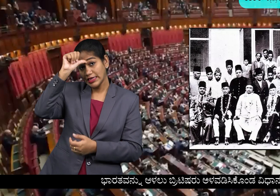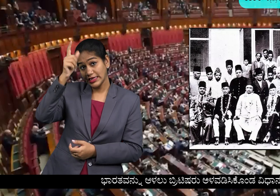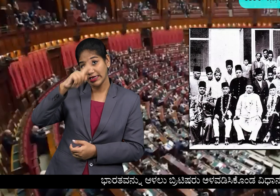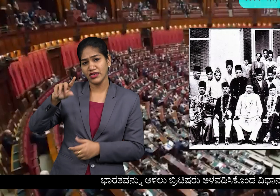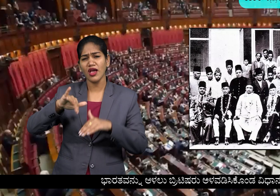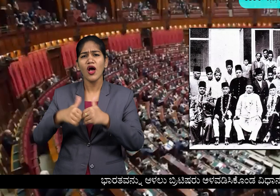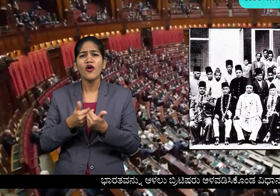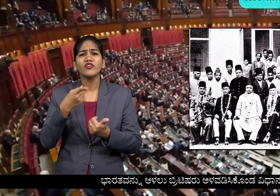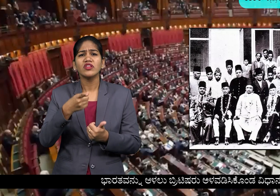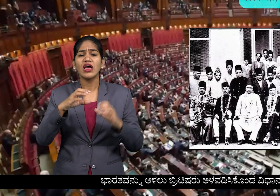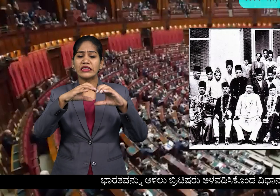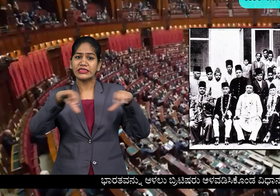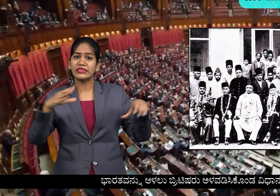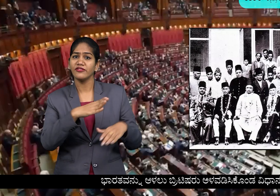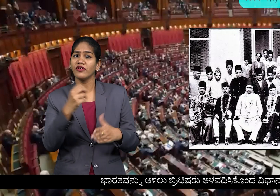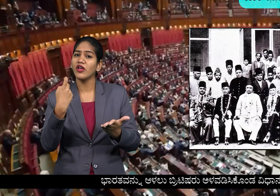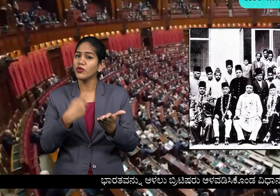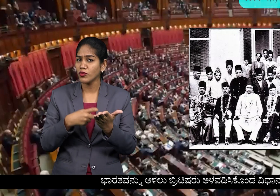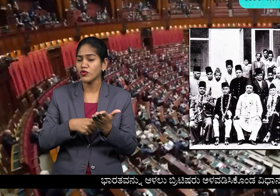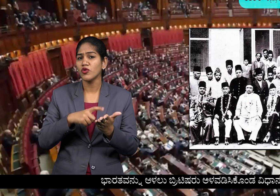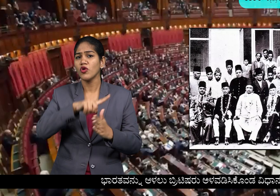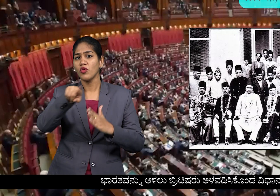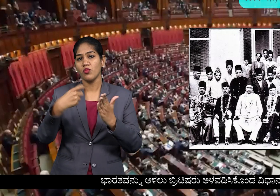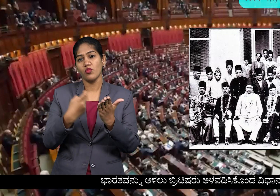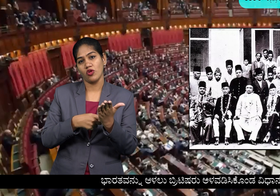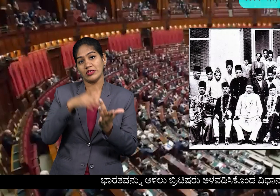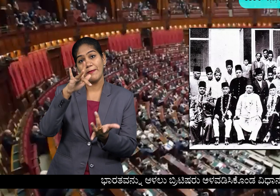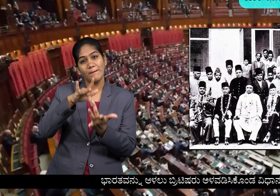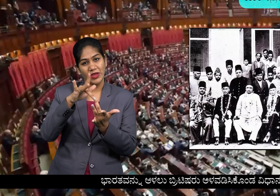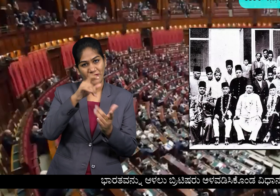ಬ್ರಿಟಿಷರು ಅಳವಡಿಸಿಕೊಂಡ ವಿಧಾನಗಳು,